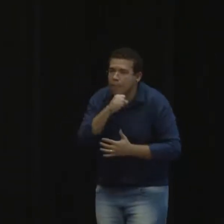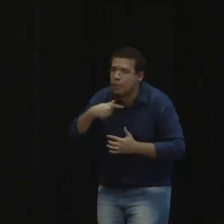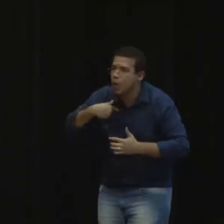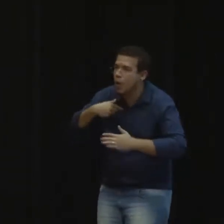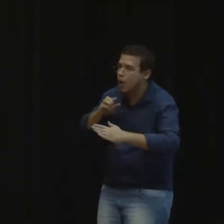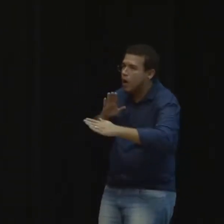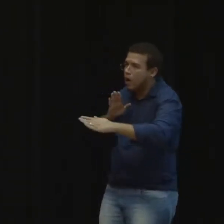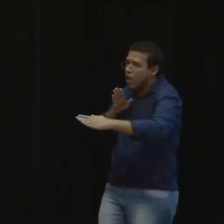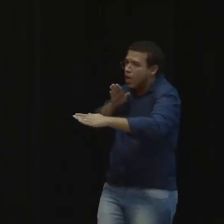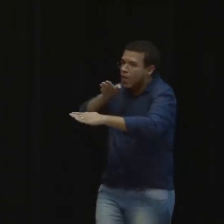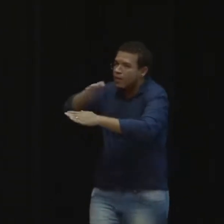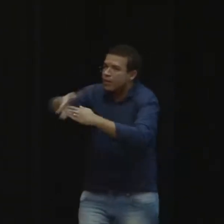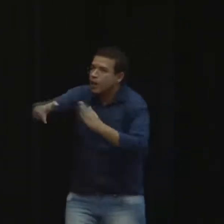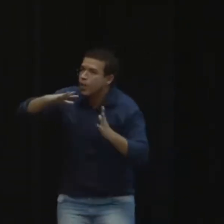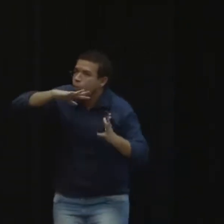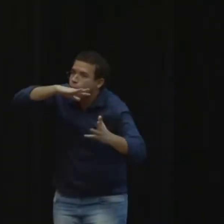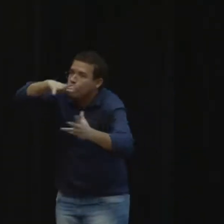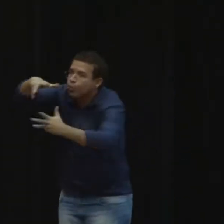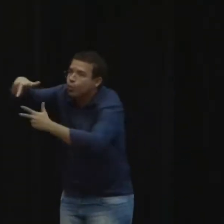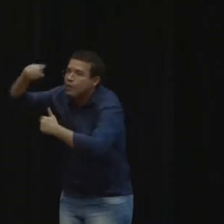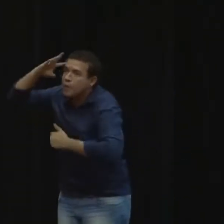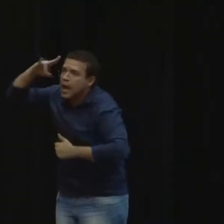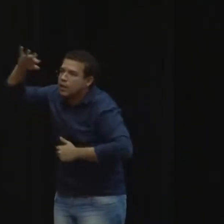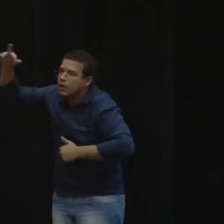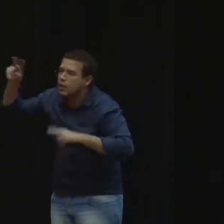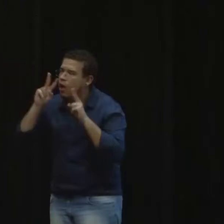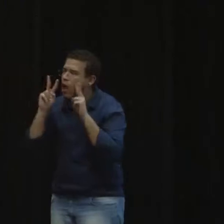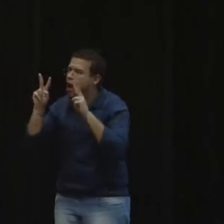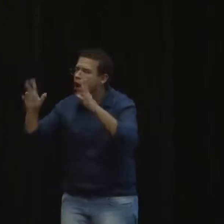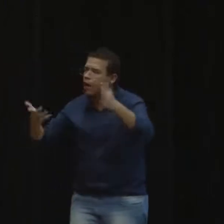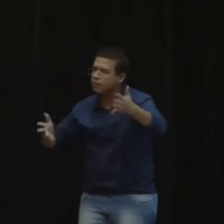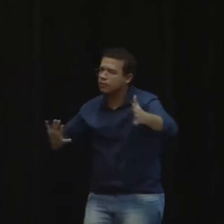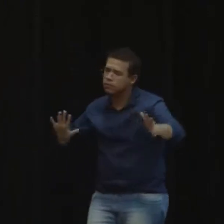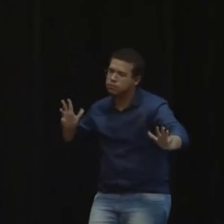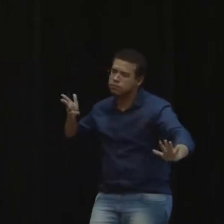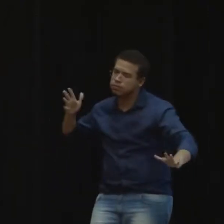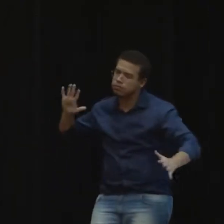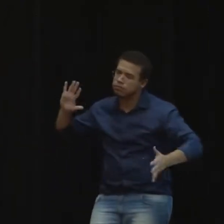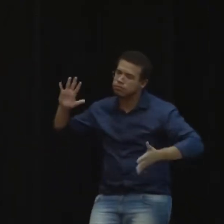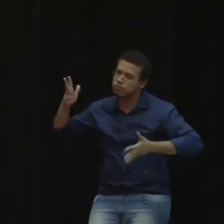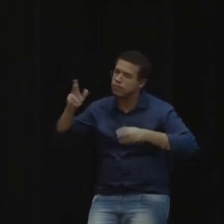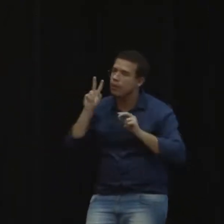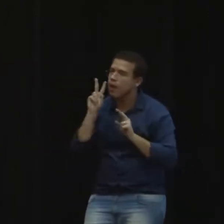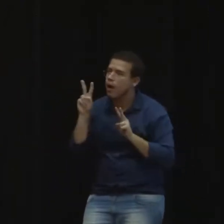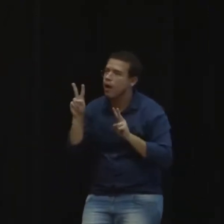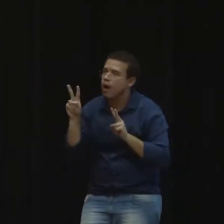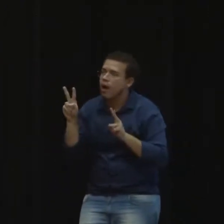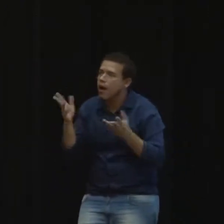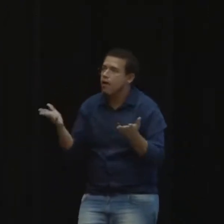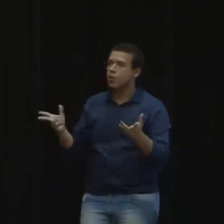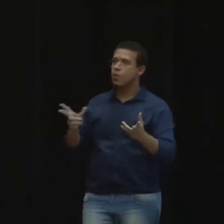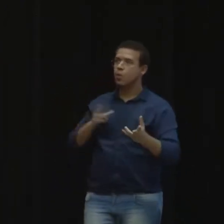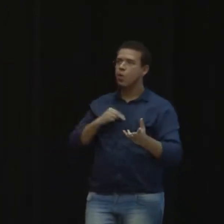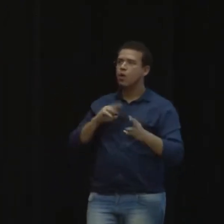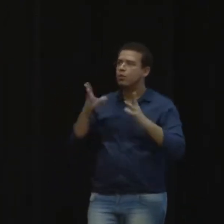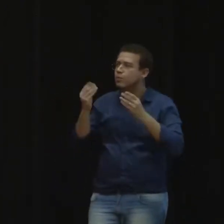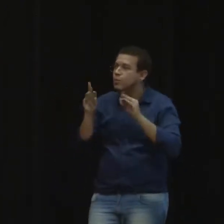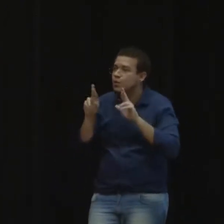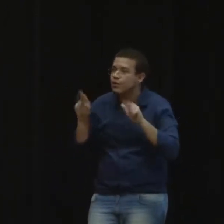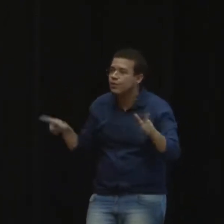mostrar. Então, rapidamente eu entrei nesse universo da imaginação, no mundo que ele queria me mostrar pelas mãos dele.